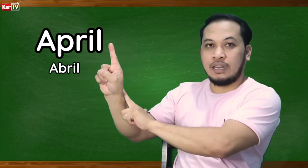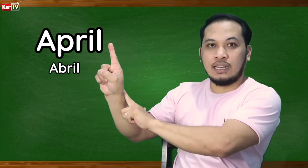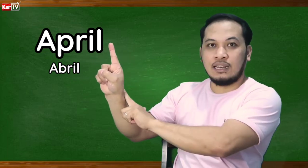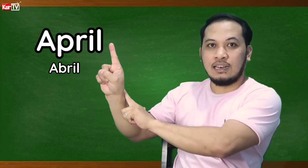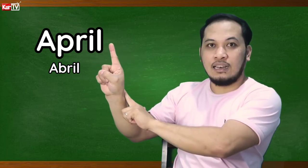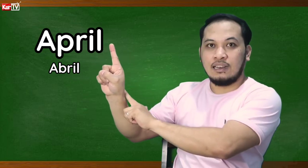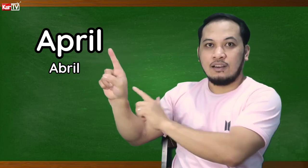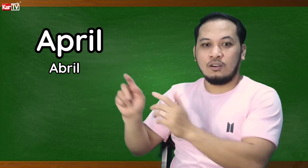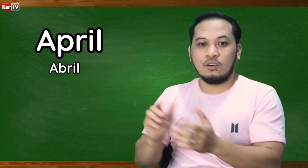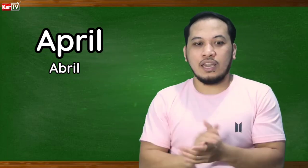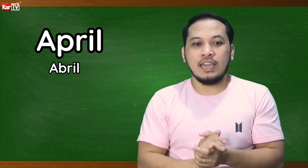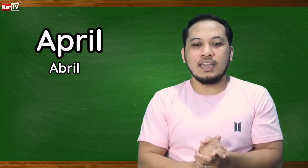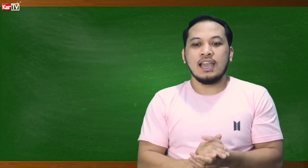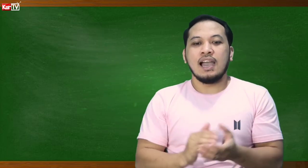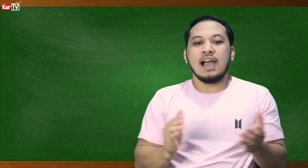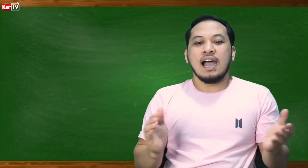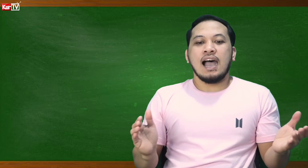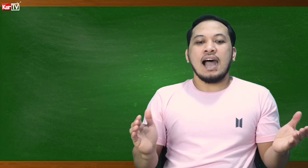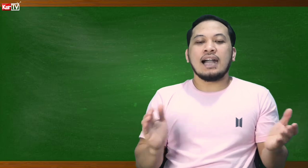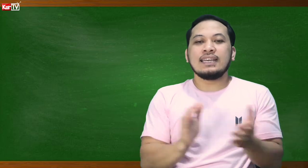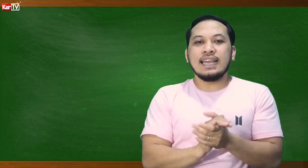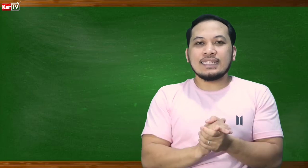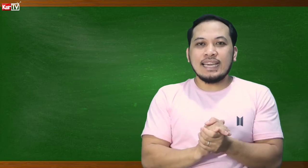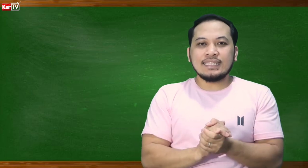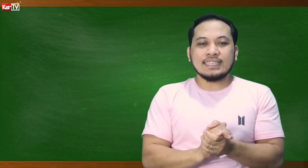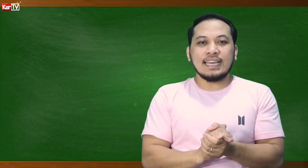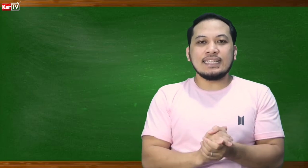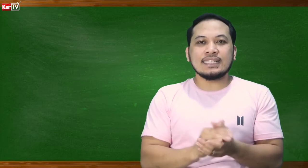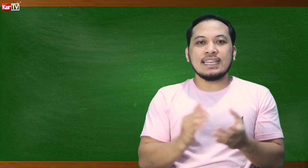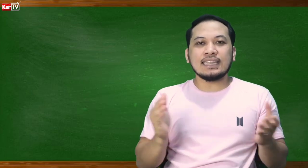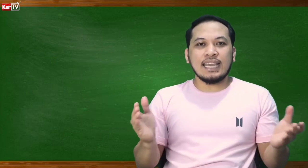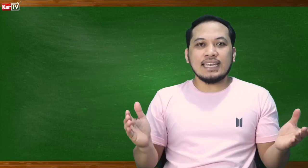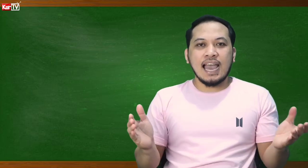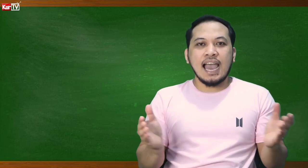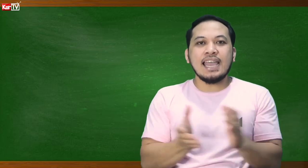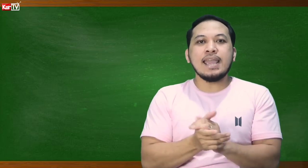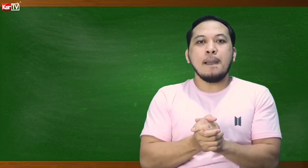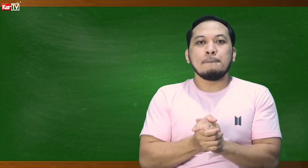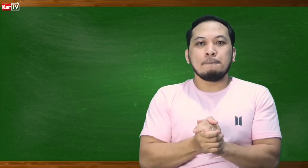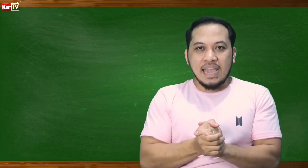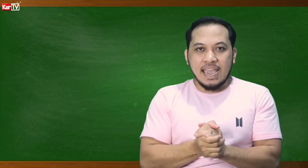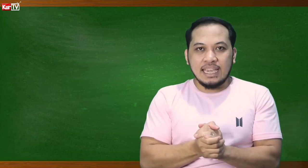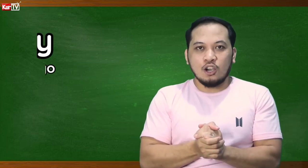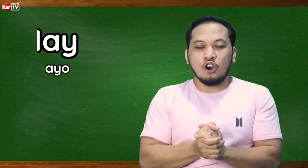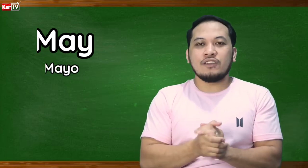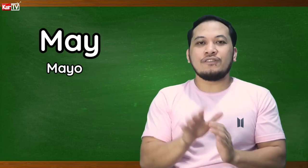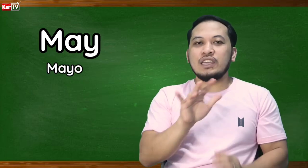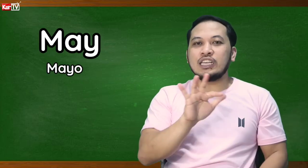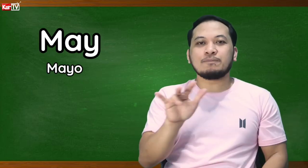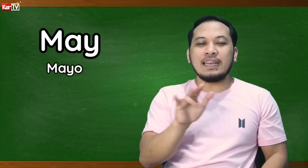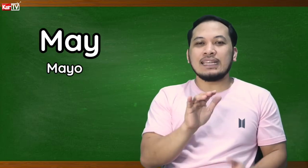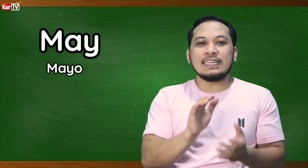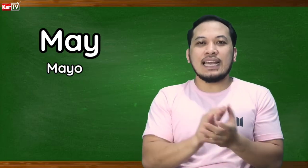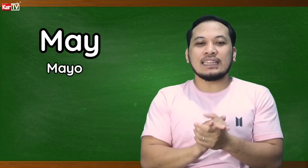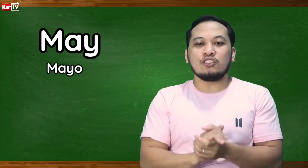April. Okay? Ang next na isesenyas natin ay May. O, i-fingerspell lang din natin yung